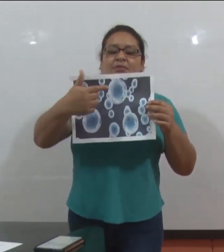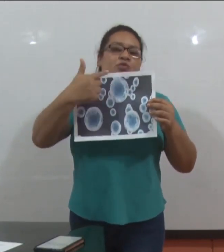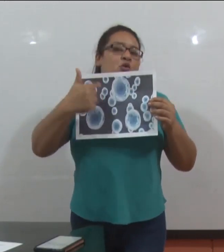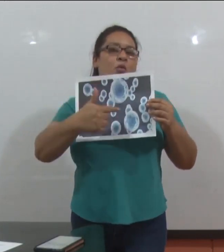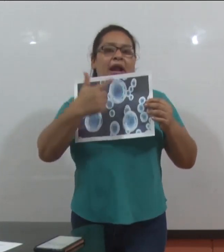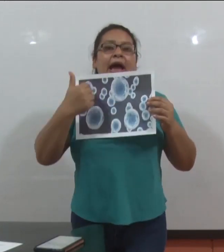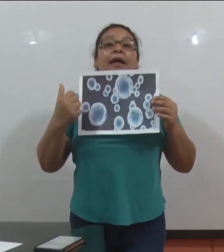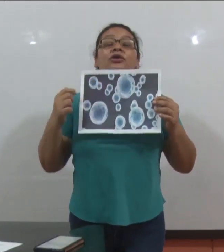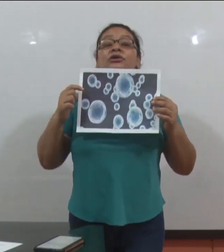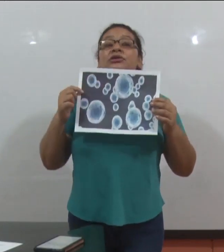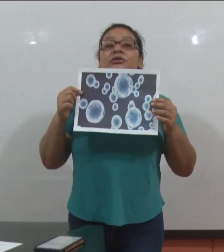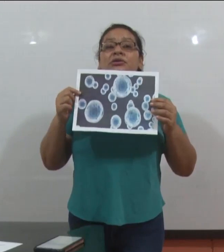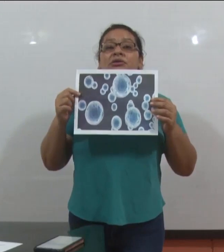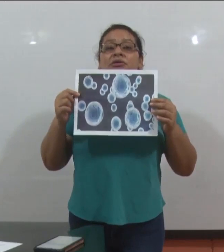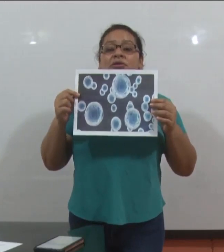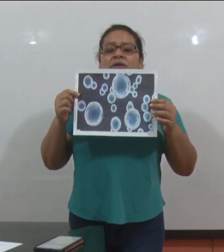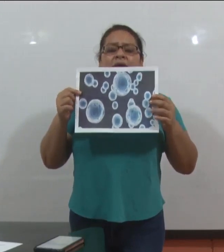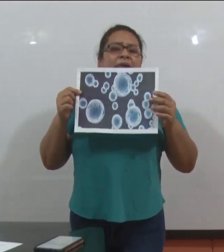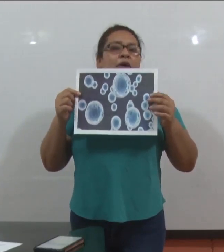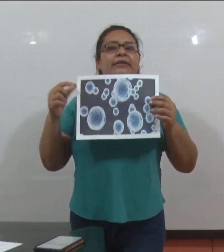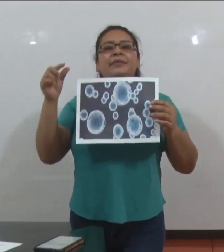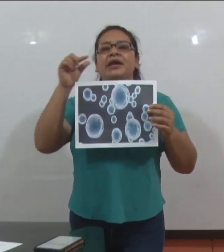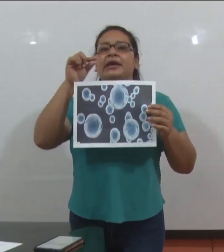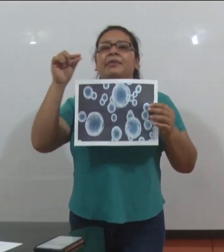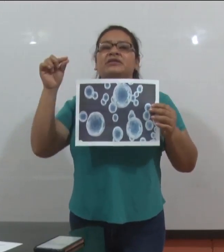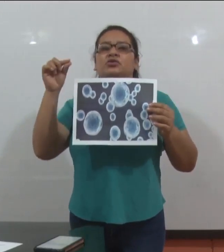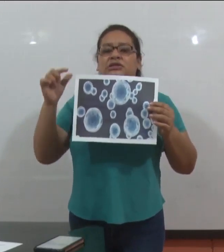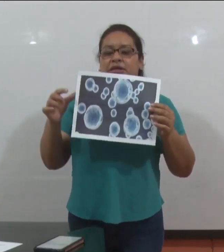tipo ovalado, pero hay también en bastoncito.